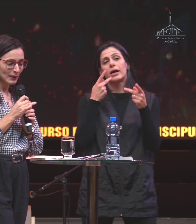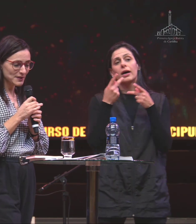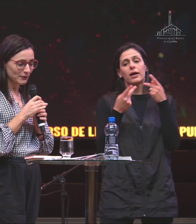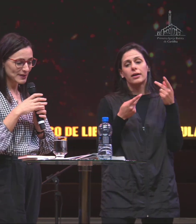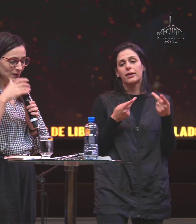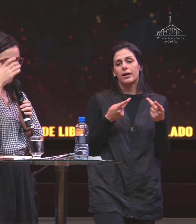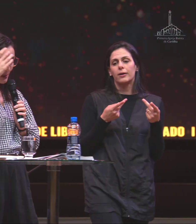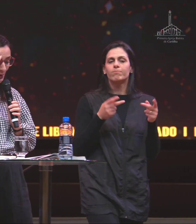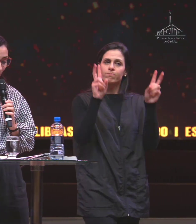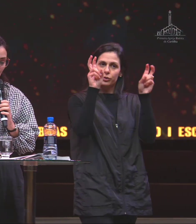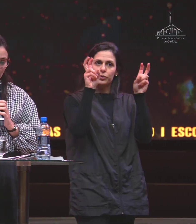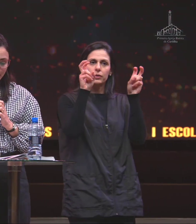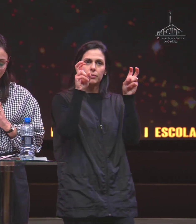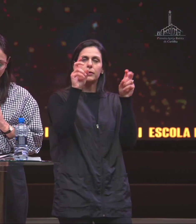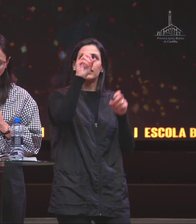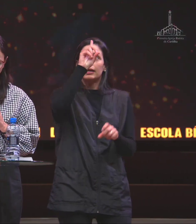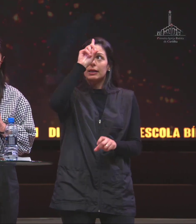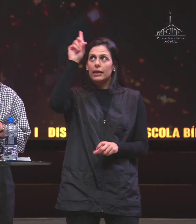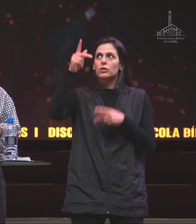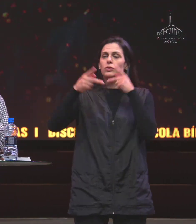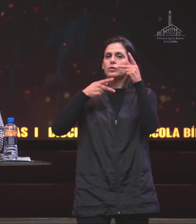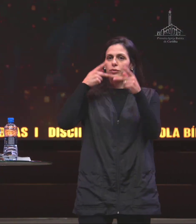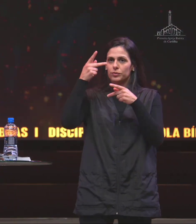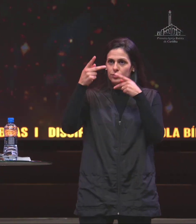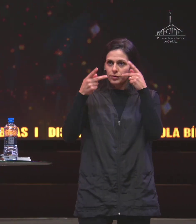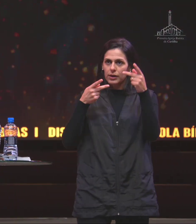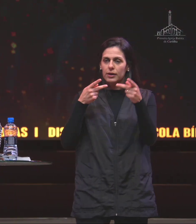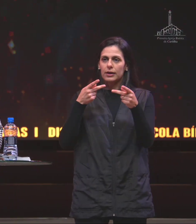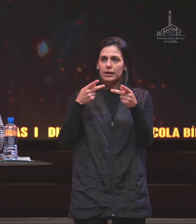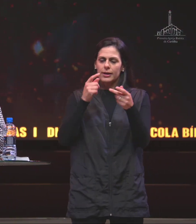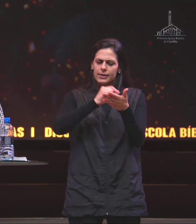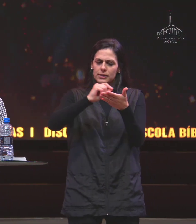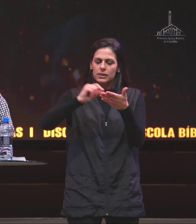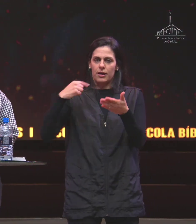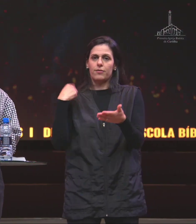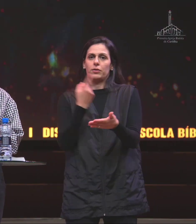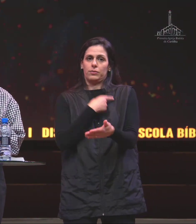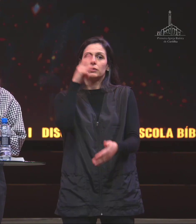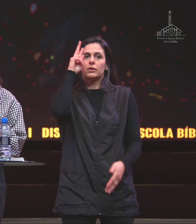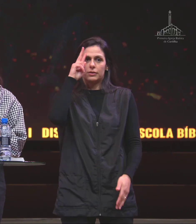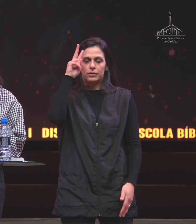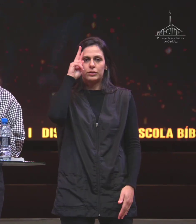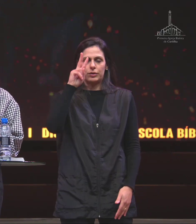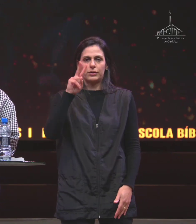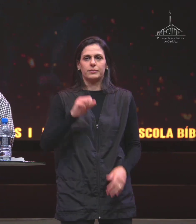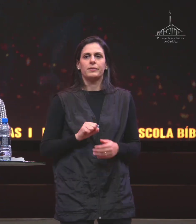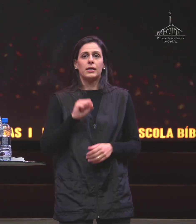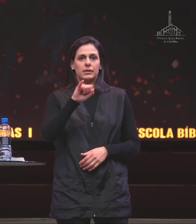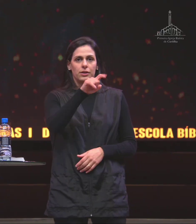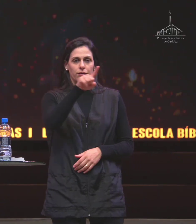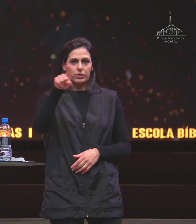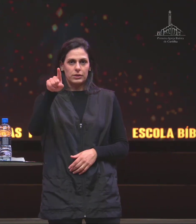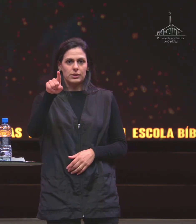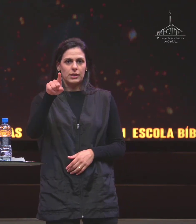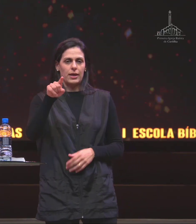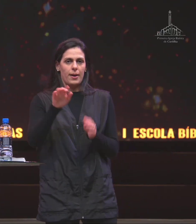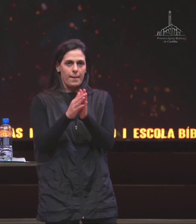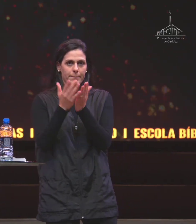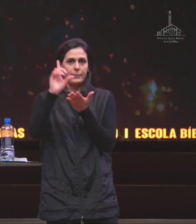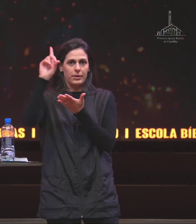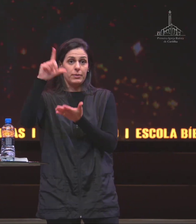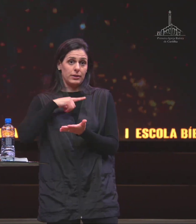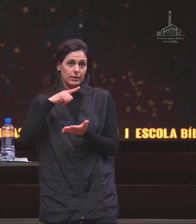Eu chamo ele de Indiana Jones, porque tudo que não é para fazer, ele faz. E ele não tem medo assim de morrer. Então, ele tenta umas coisas,